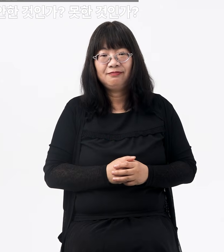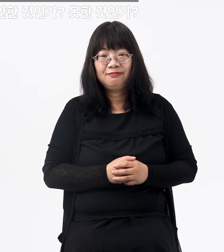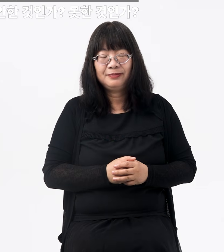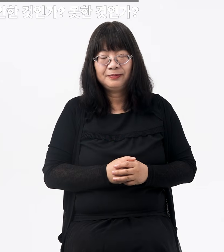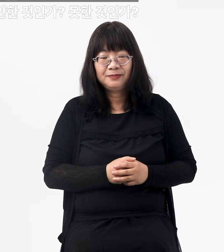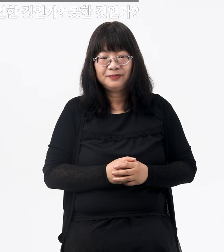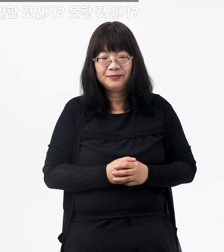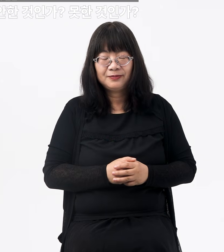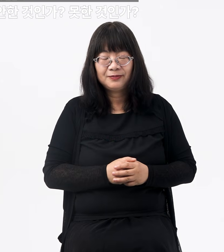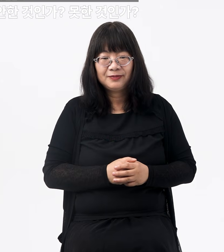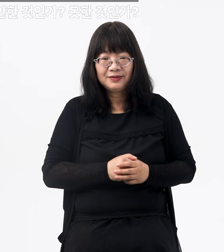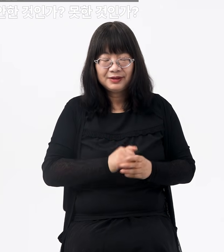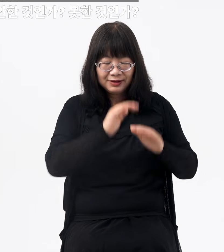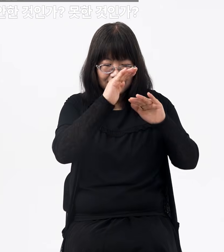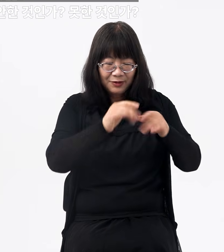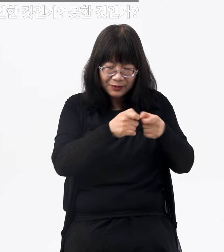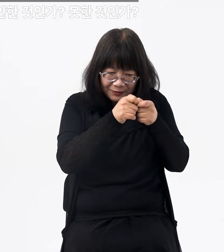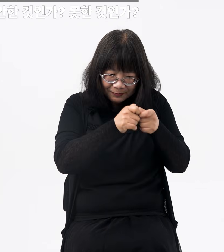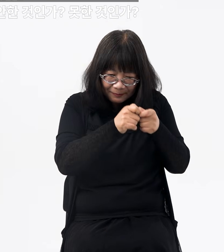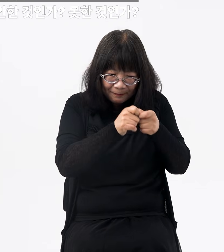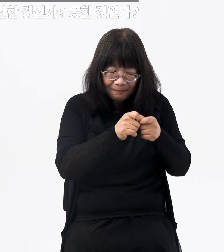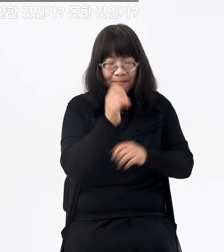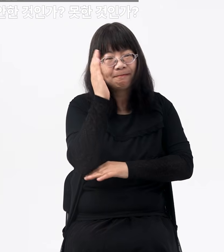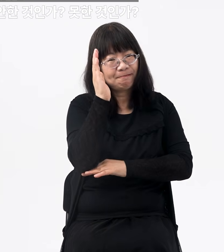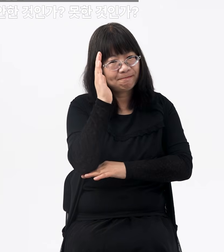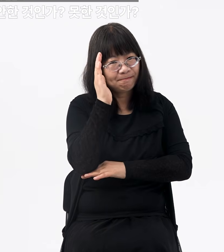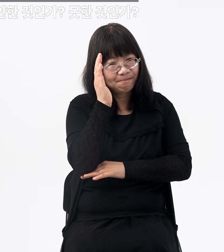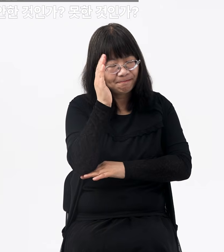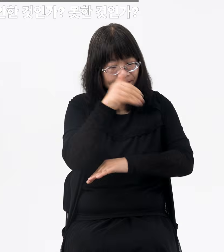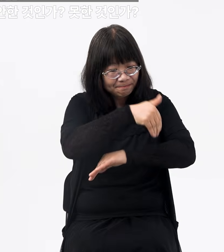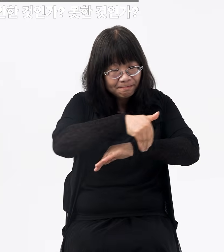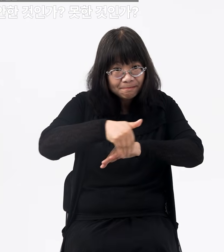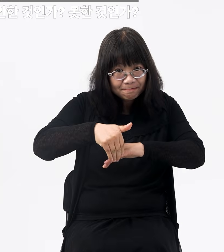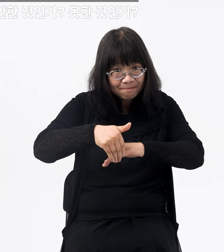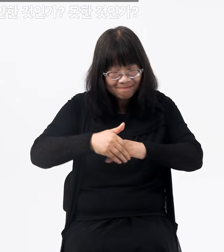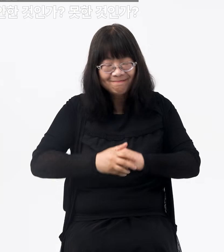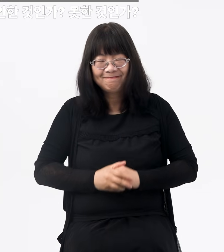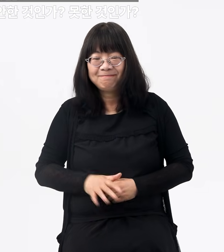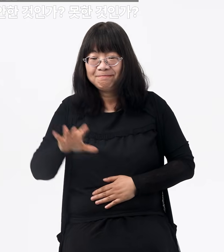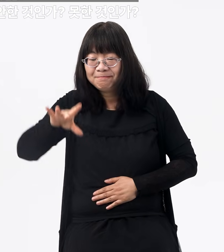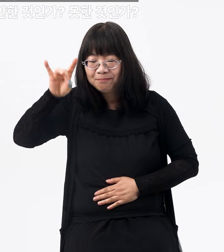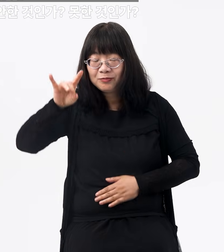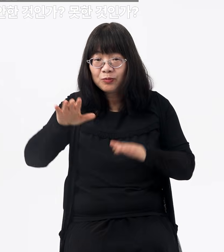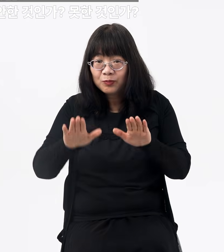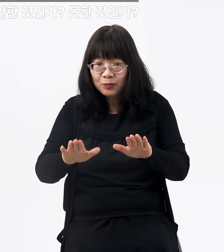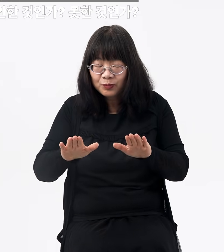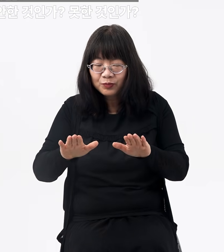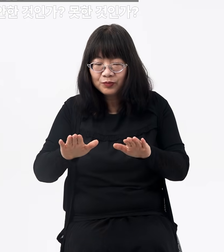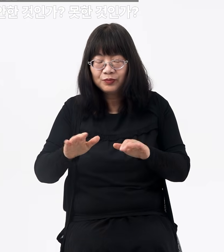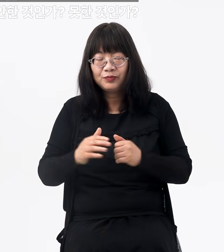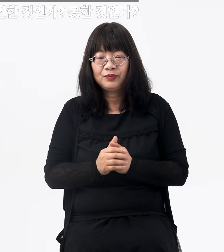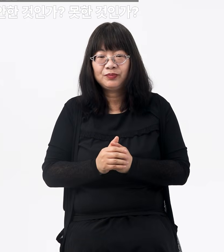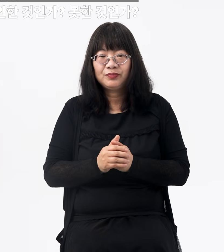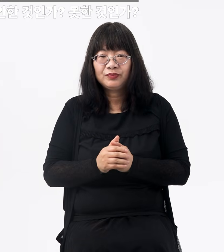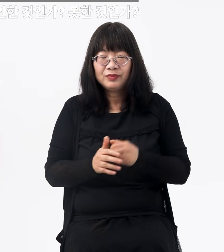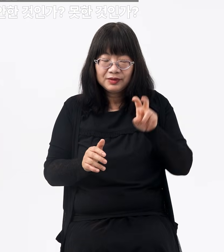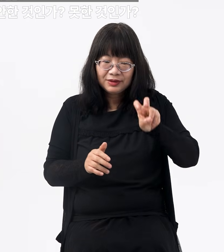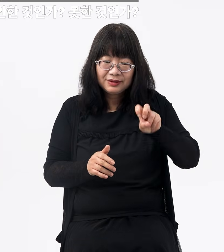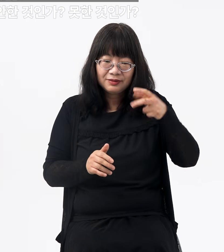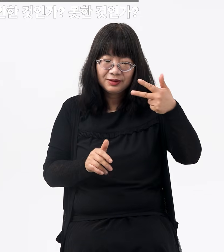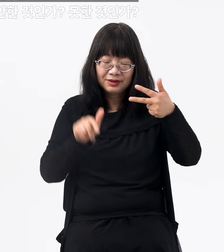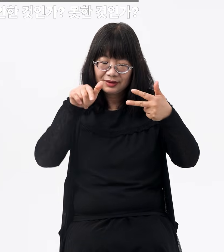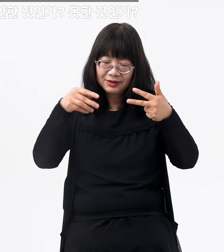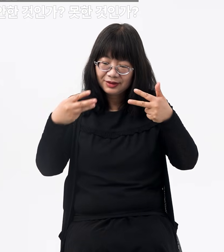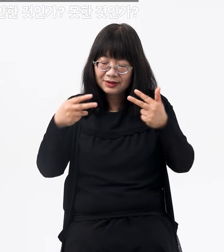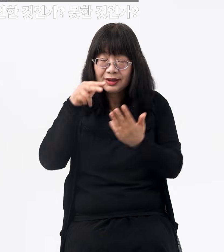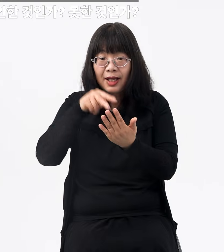좀 조밀하게 들여다보도록 하겠습니다. 먼저 오늘 본문 첫 절인 27절을 좀